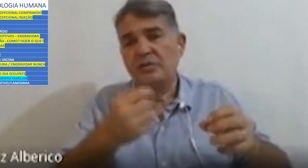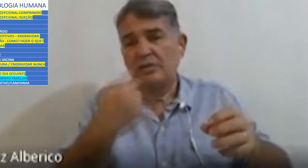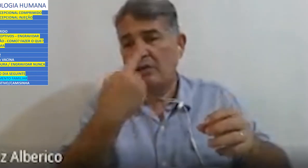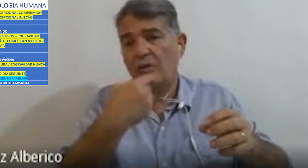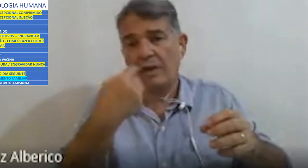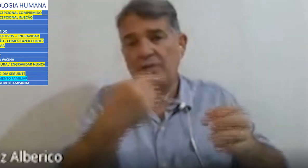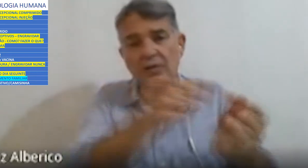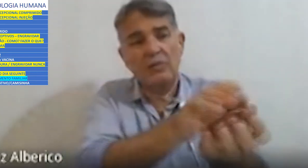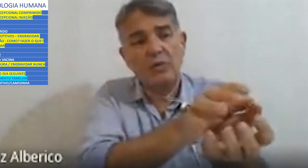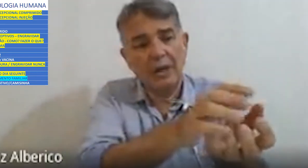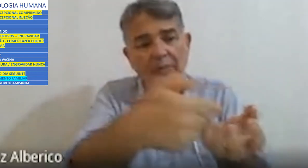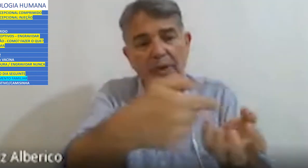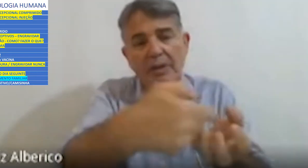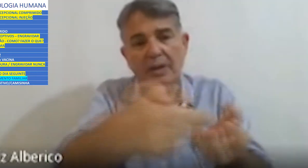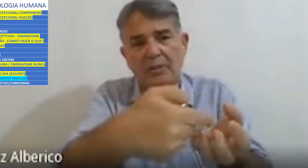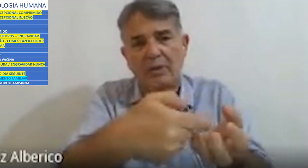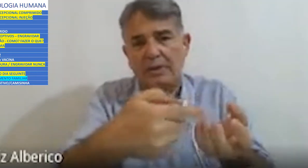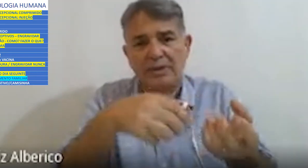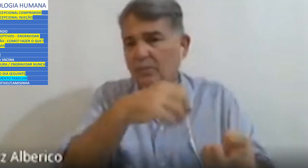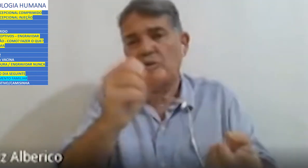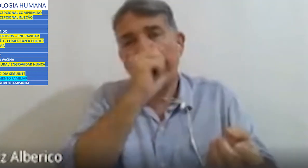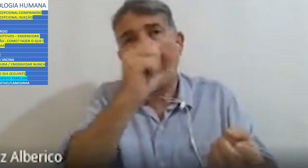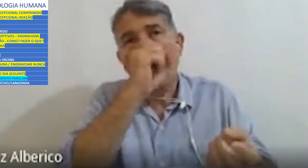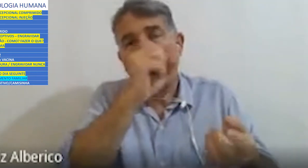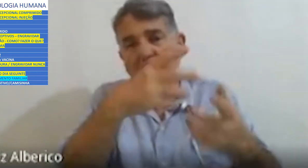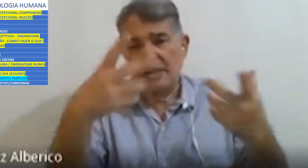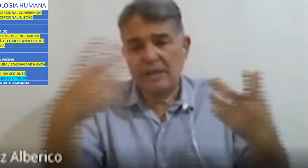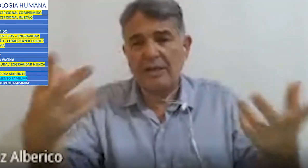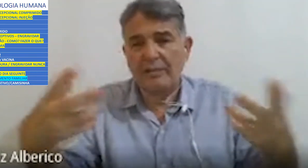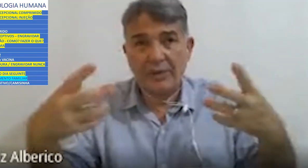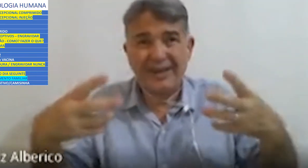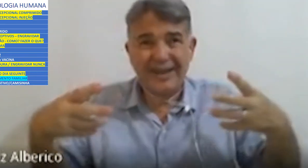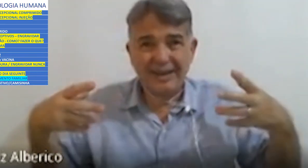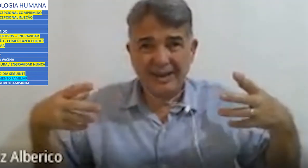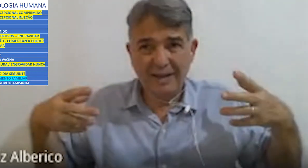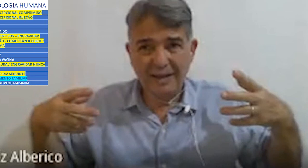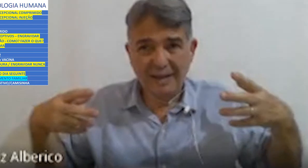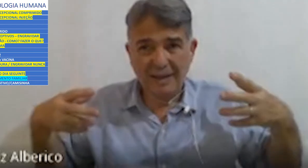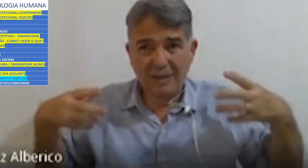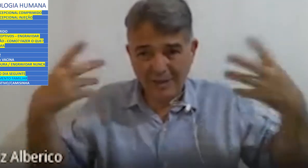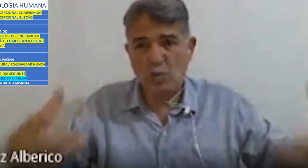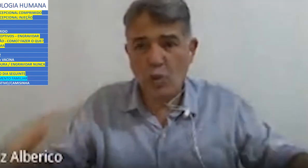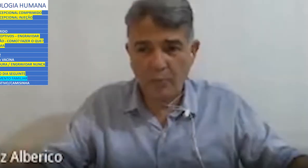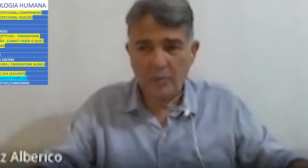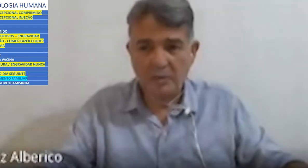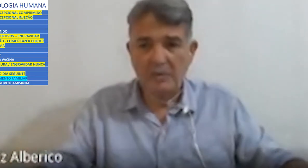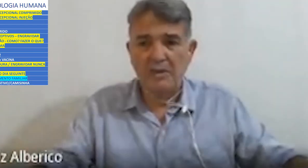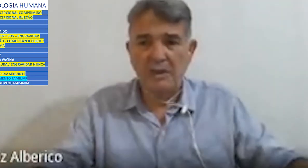vai colocar o sinal de boca, abre e bota. Mas é muito mais esse aqui, que ele é mais corpo, é